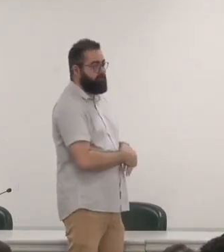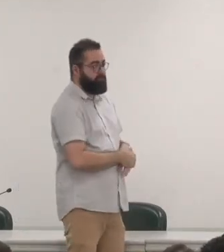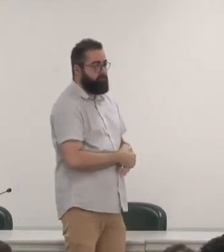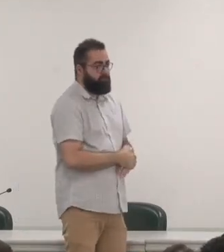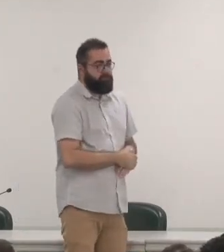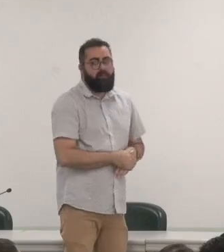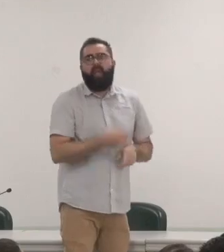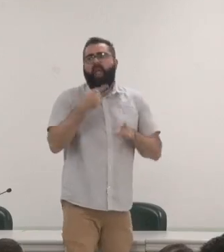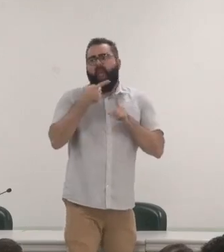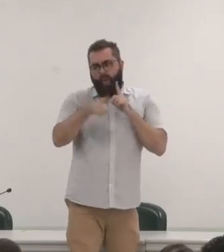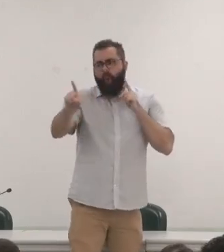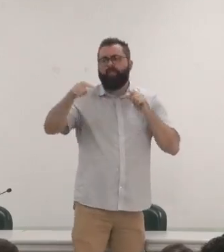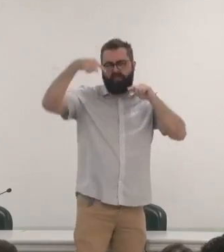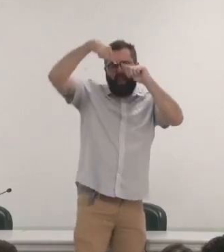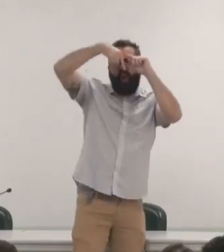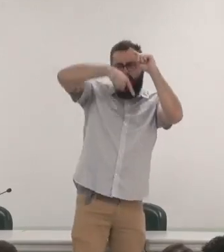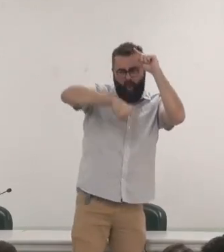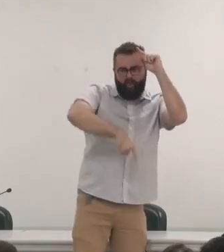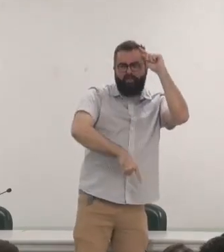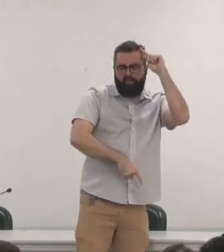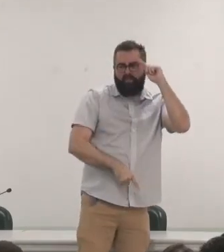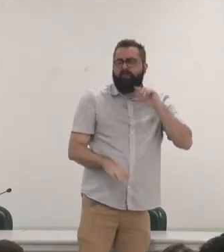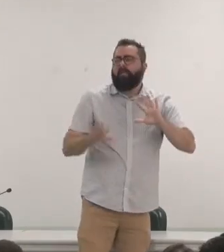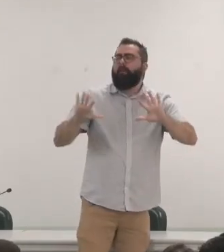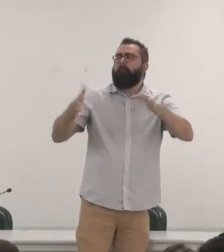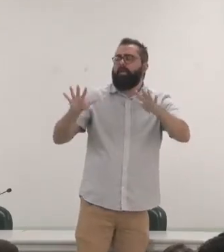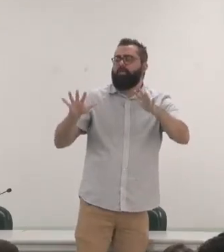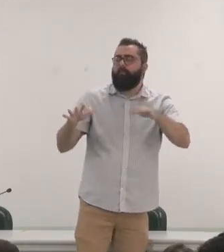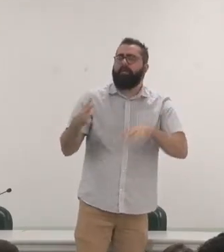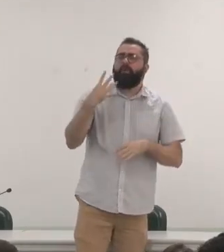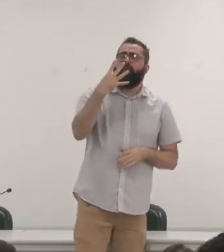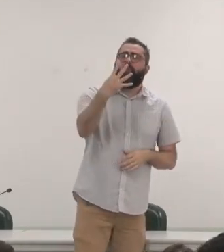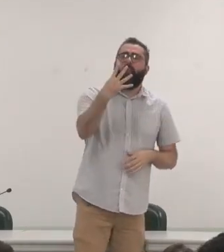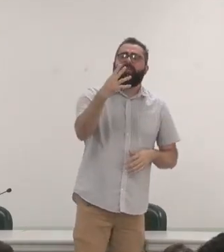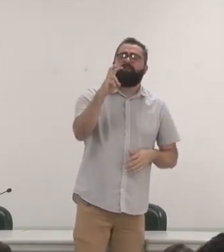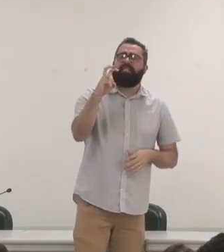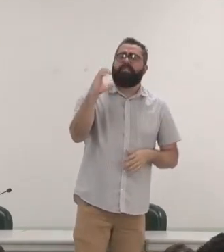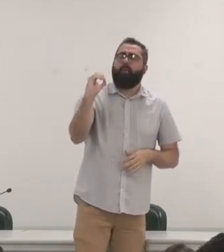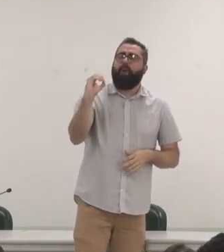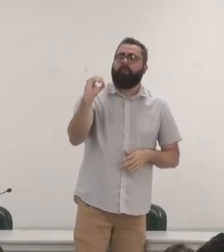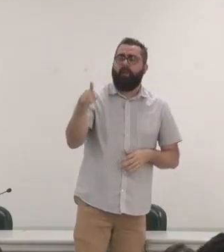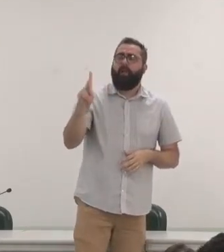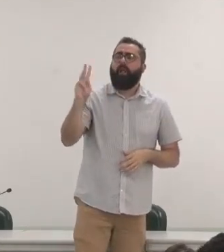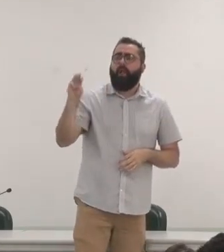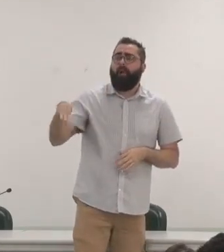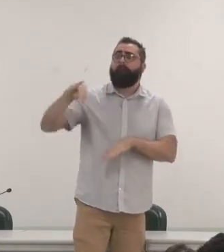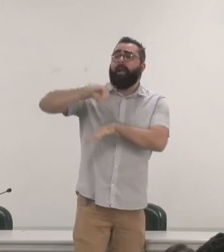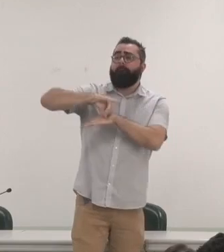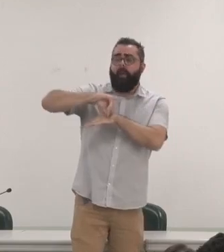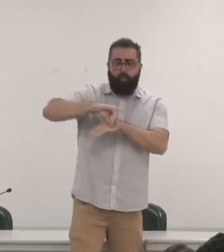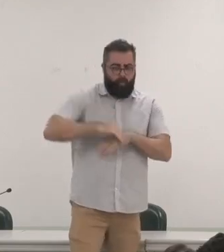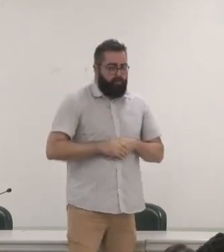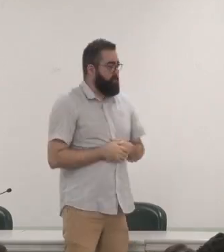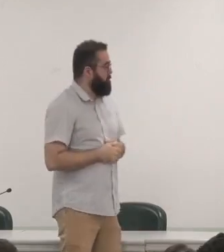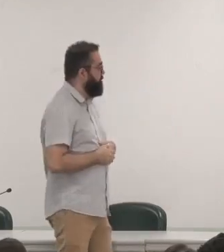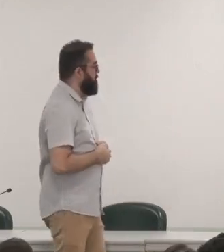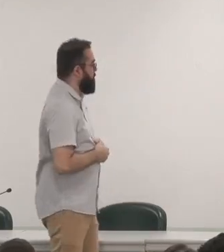Então, esse daqui é um mapa onde mostra a localidade de Várzea Queimada, que fica a 450 quilômetros da